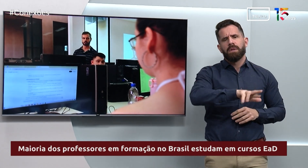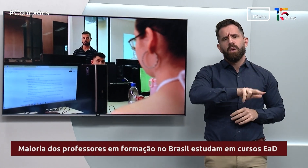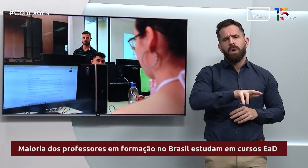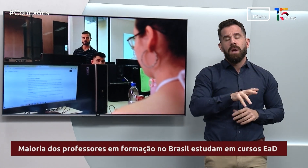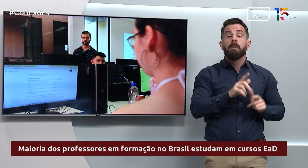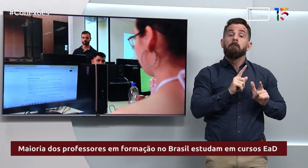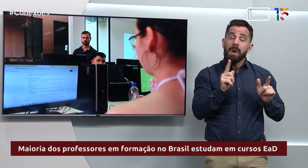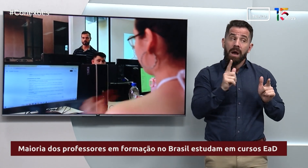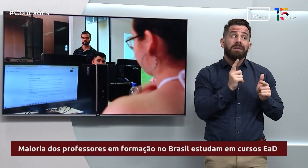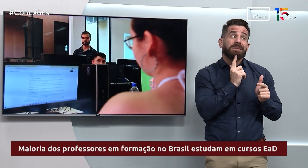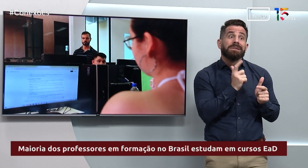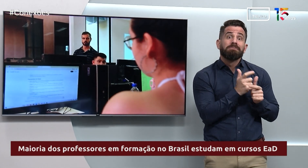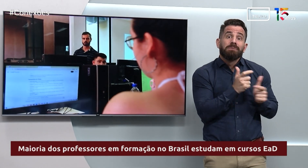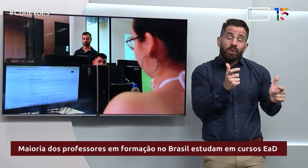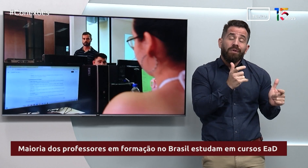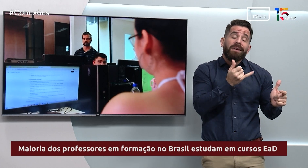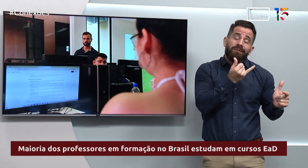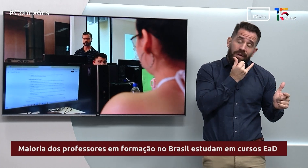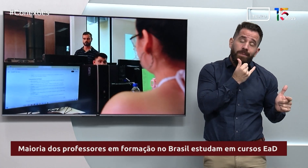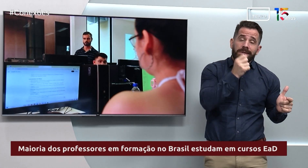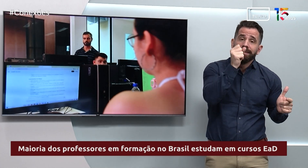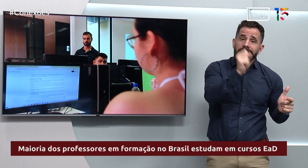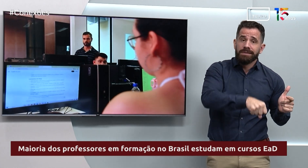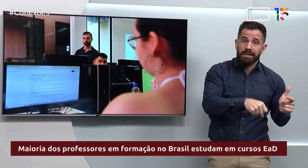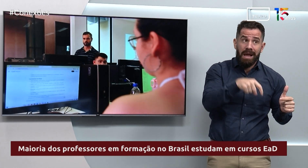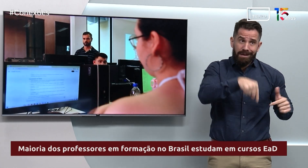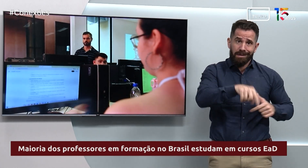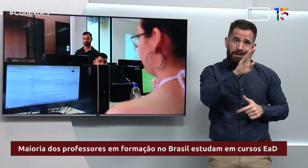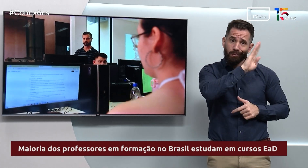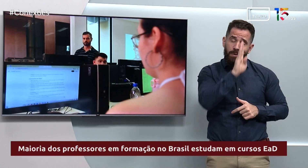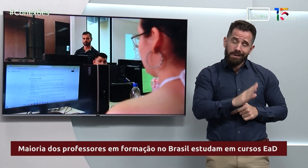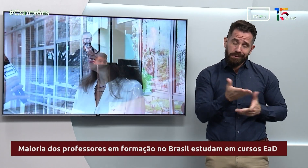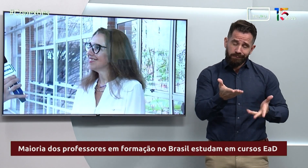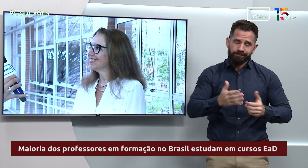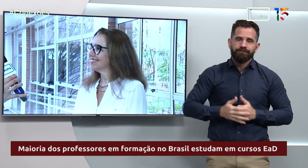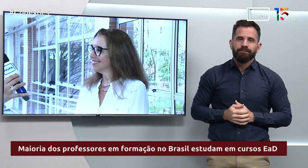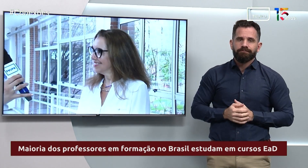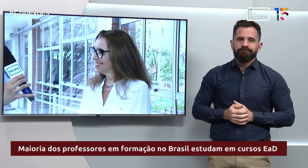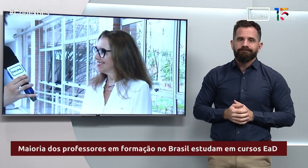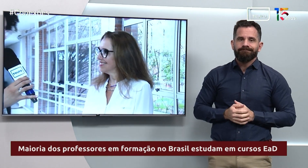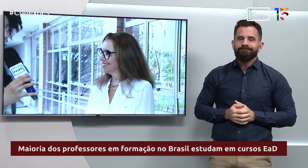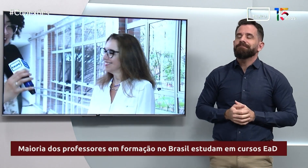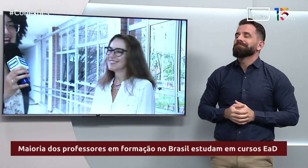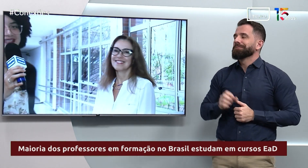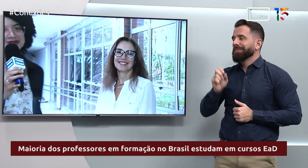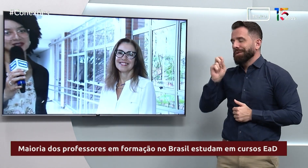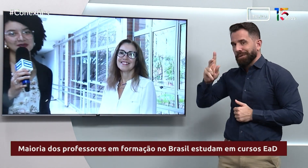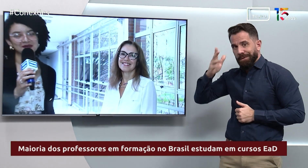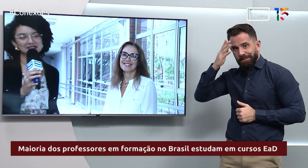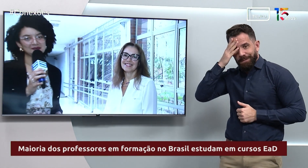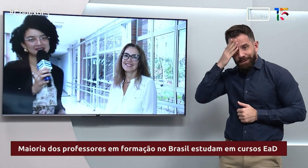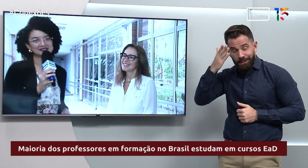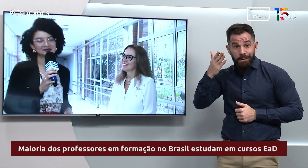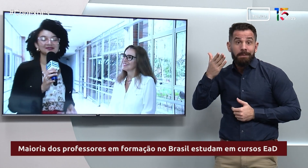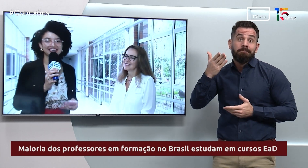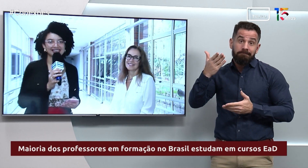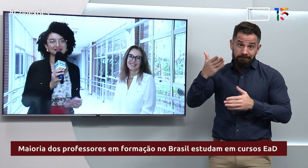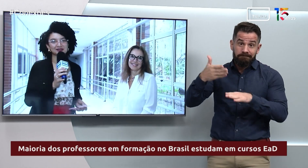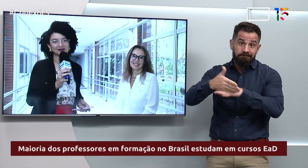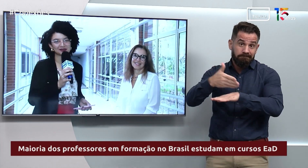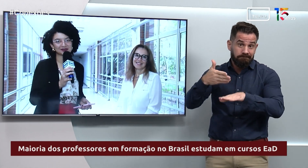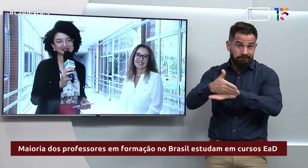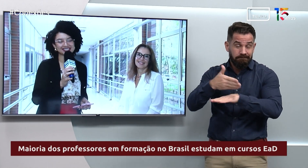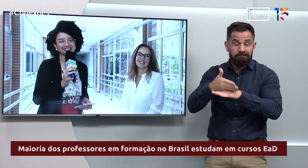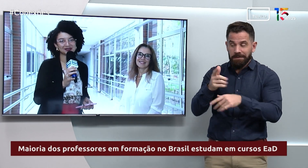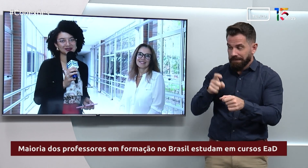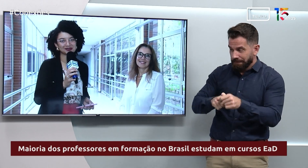sua grande maioria, infelizmente, são, pelo menos no país. Tá certo, professora, muito obrigada pela sua participação. E é isso,